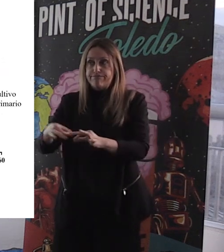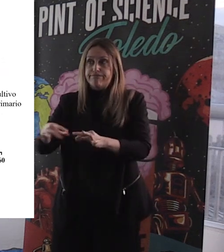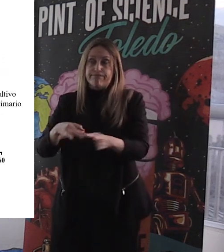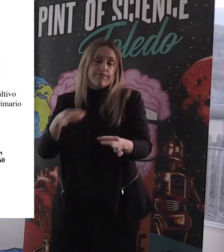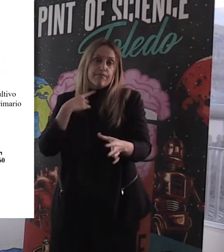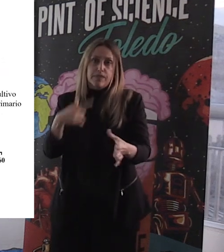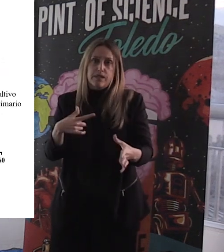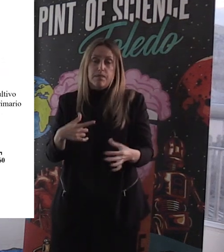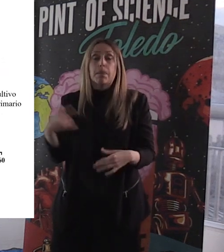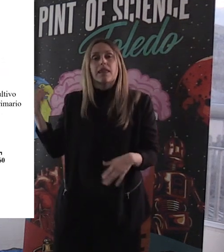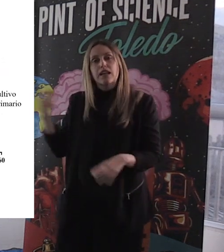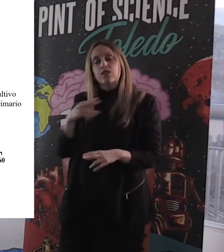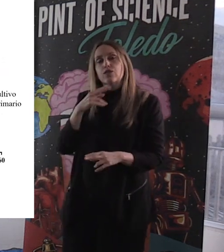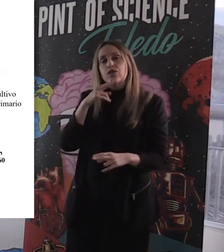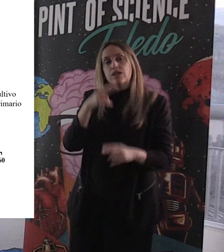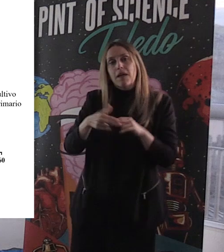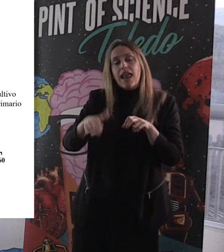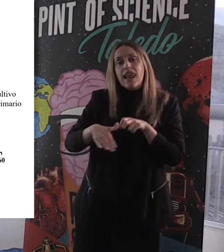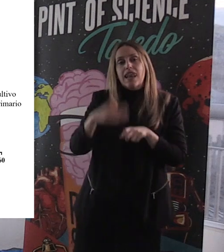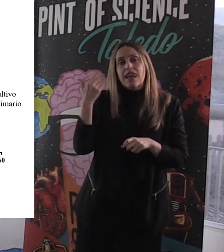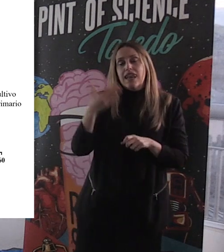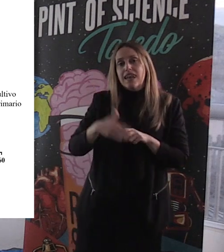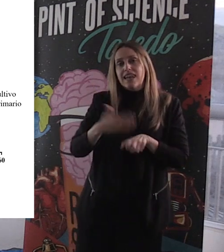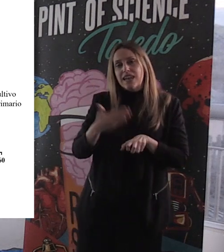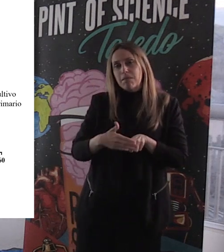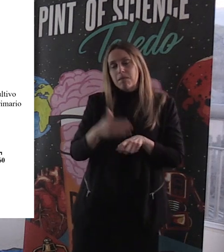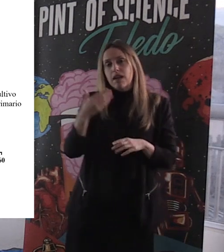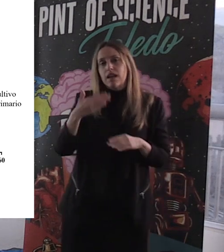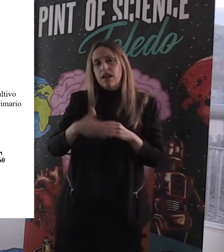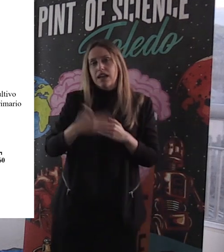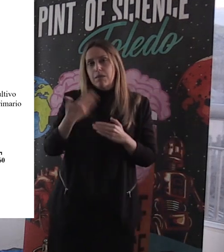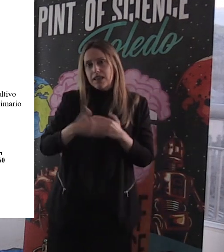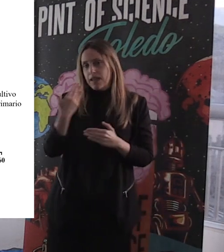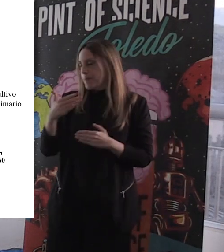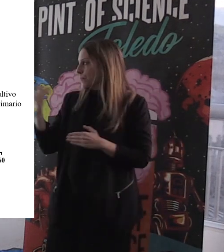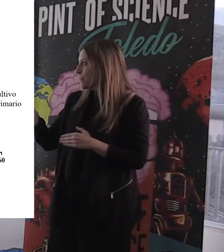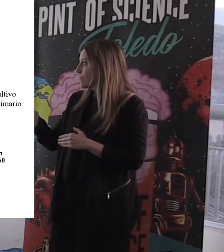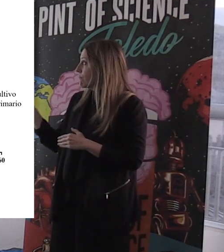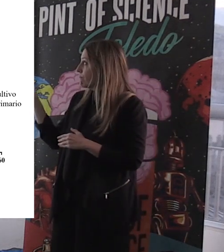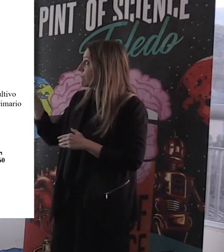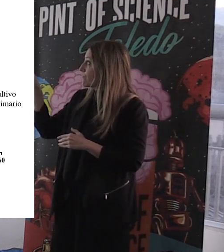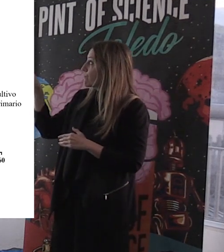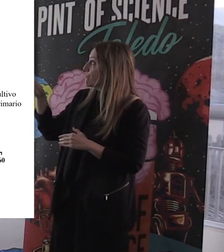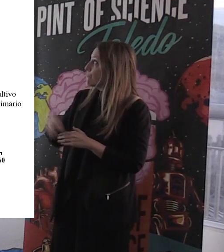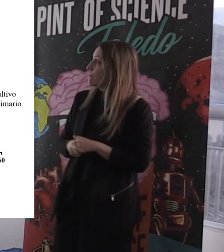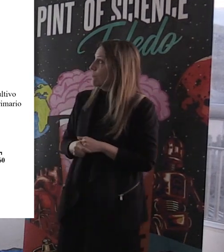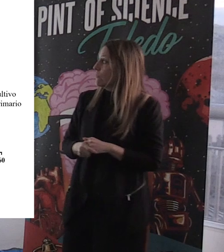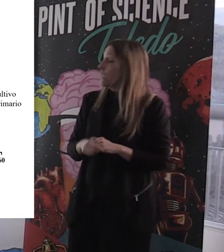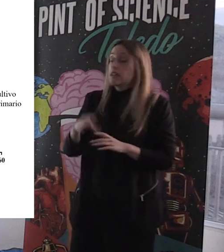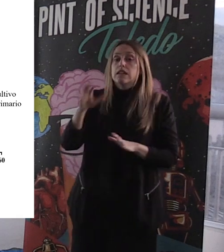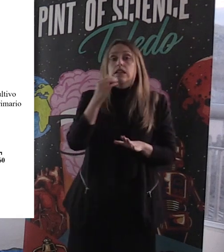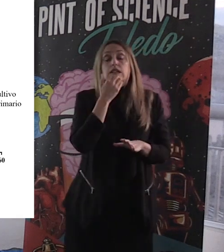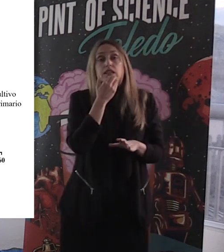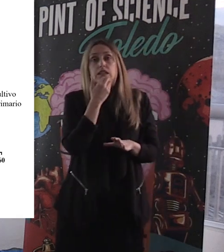el límite de Hayflick, porque Hayflick, un holandés, lo descubrió en 1961. Si tú sacas